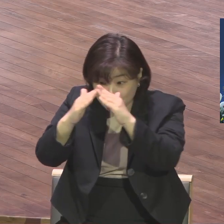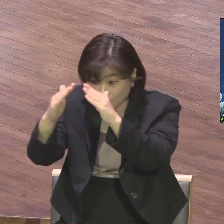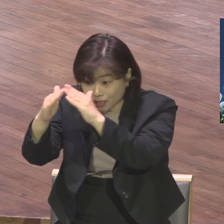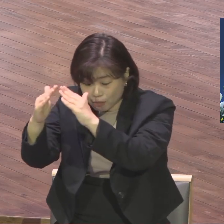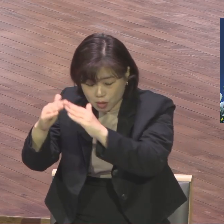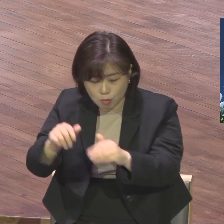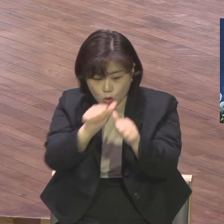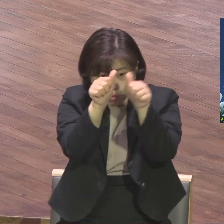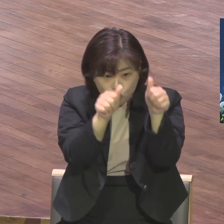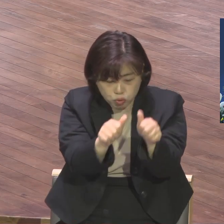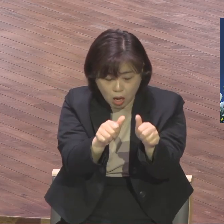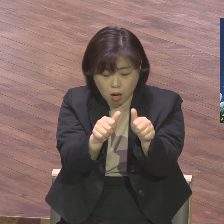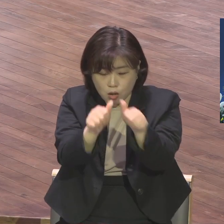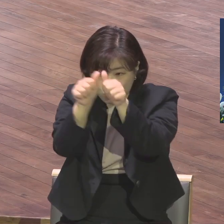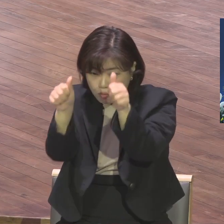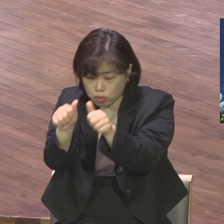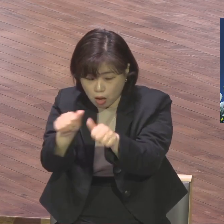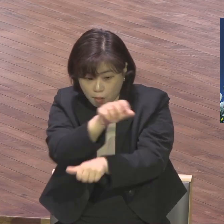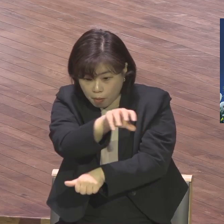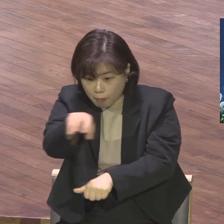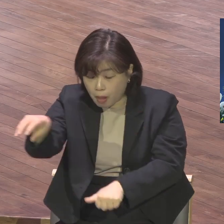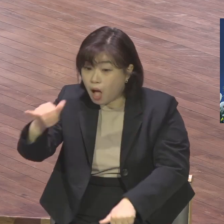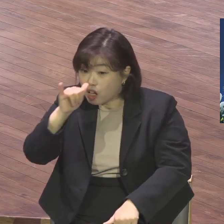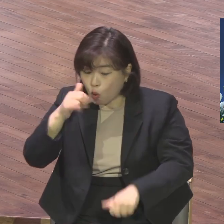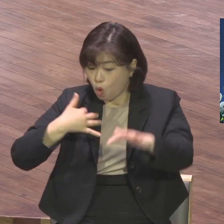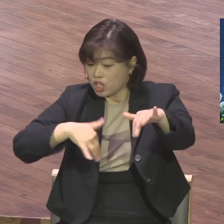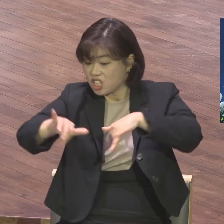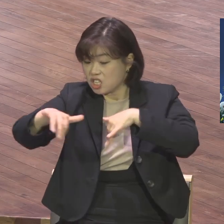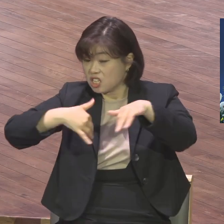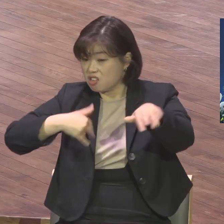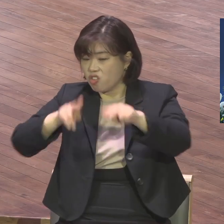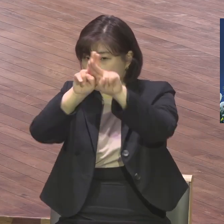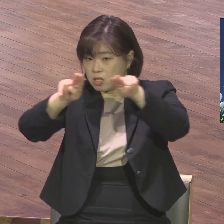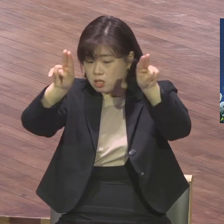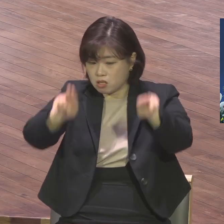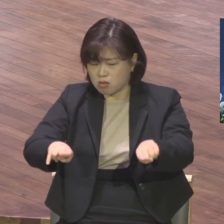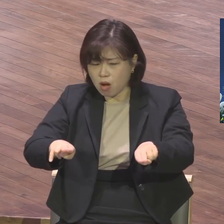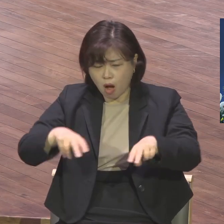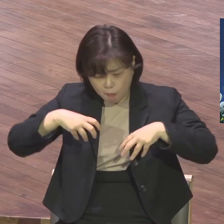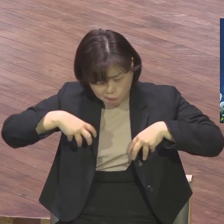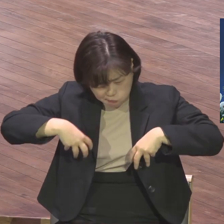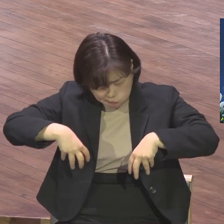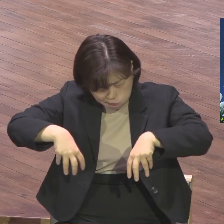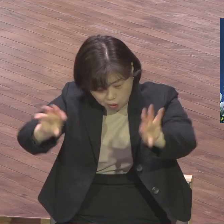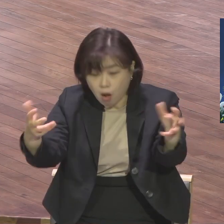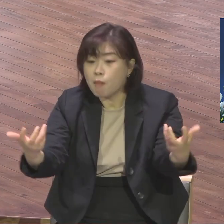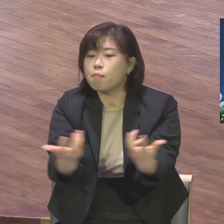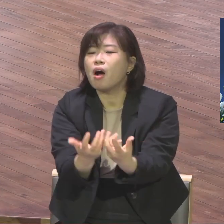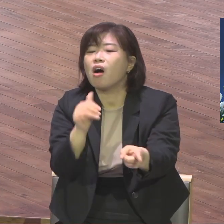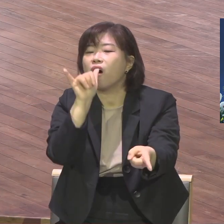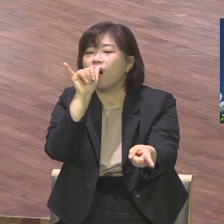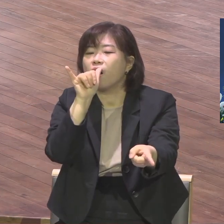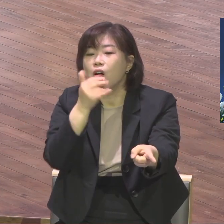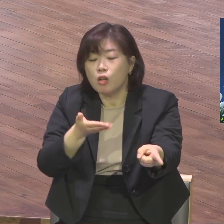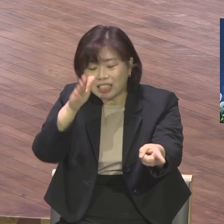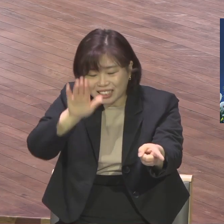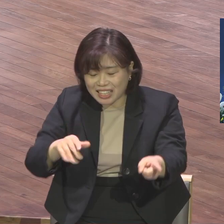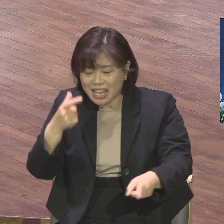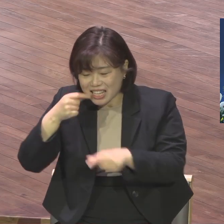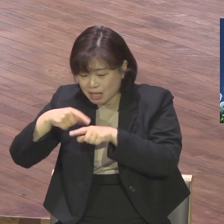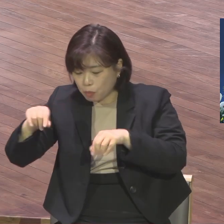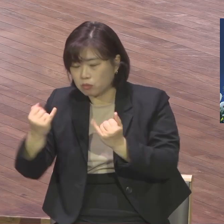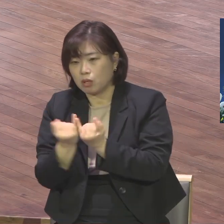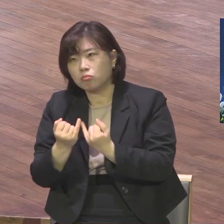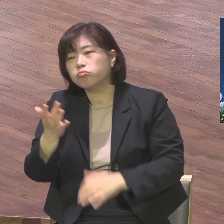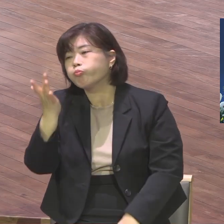동네마다 절간이 있어요. 신사가 다 있다고. 800만 귀신 성깁니다. 근데 그게 죄인 줄을 몰라. 죄인 줄을